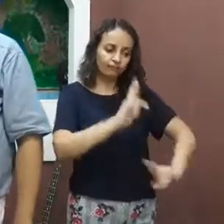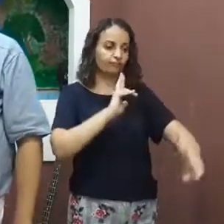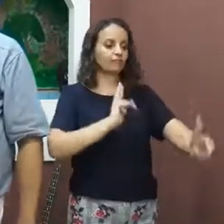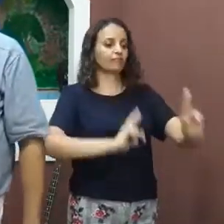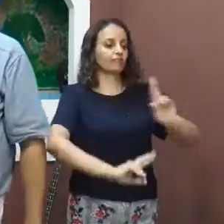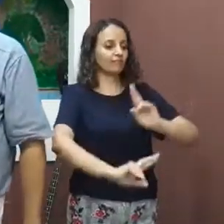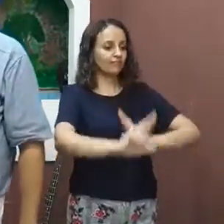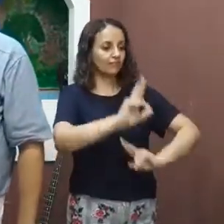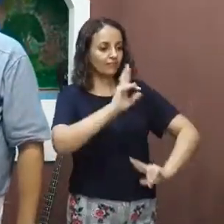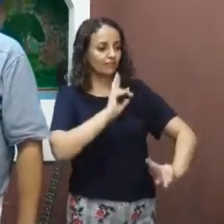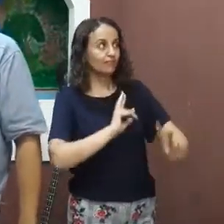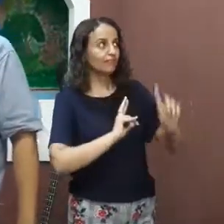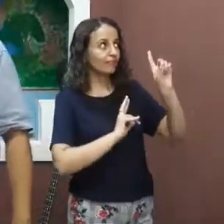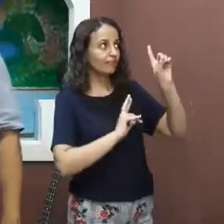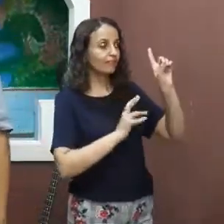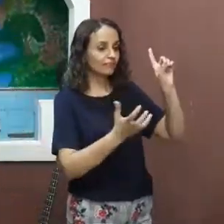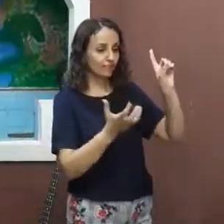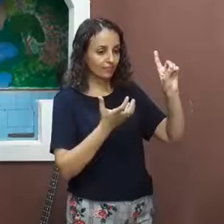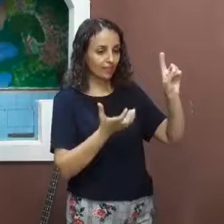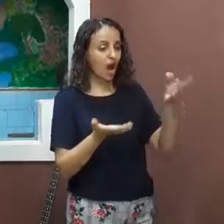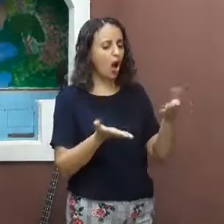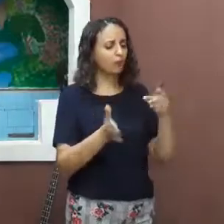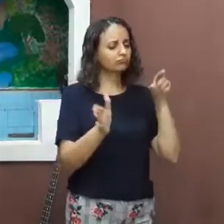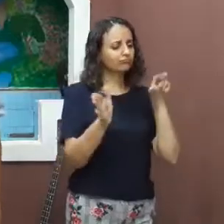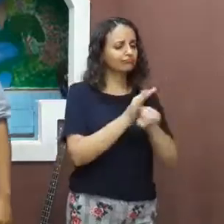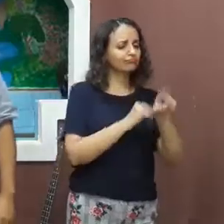contigo. Eu pergunto,